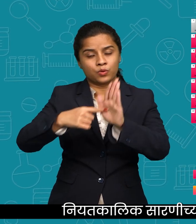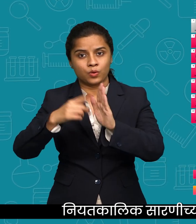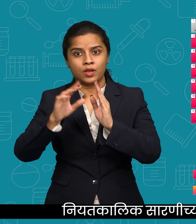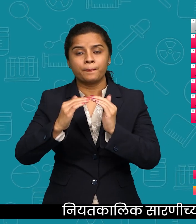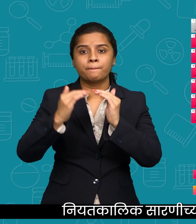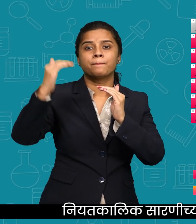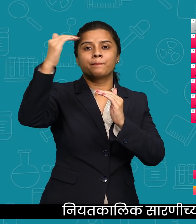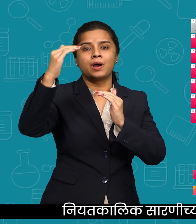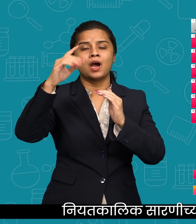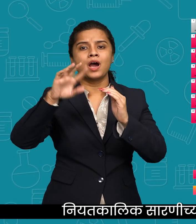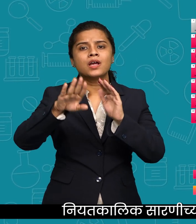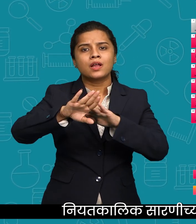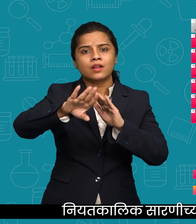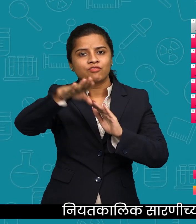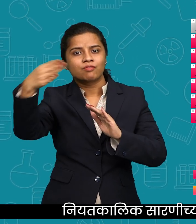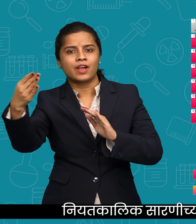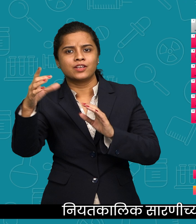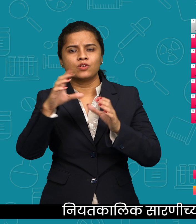असतात.